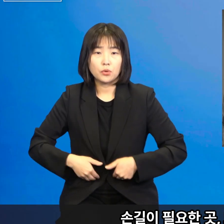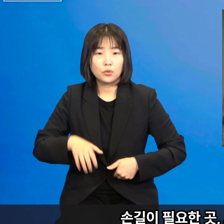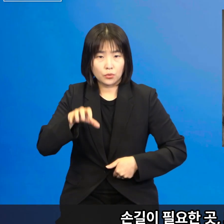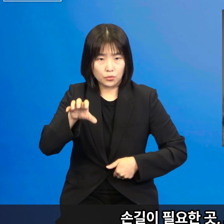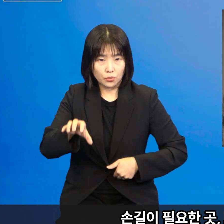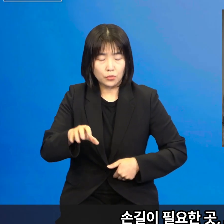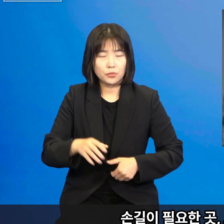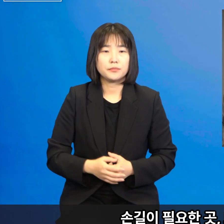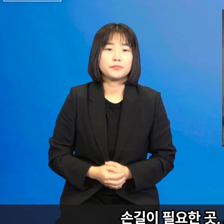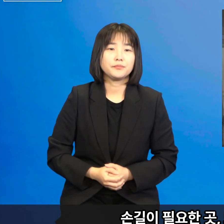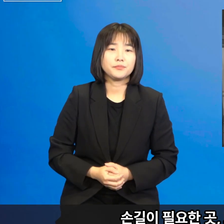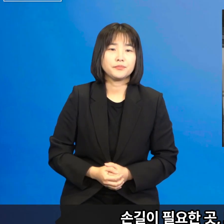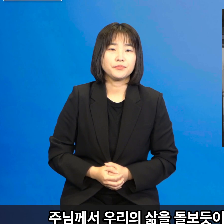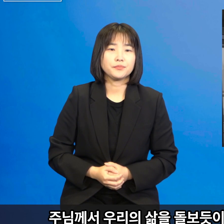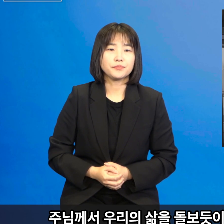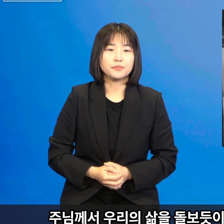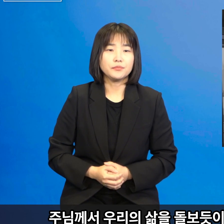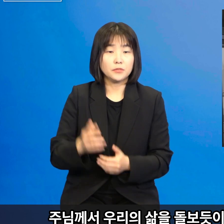그곳,